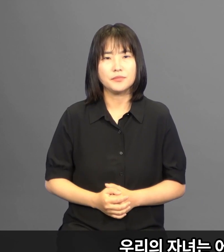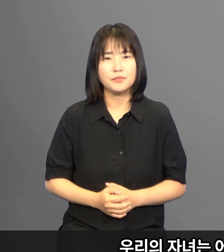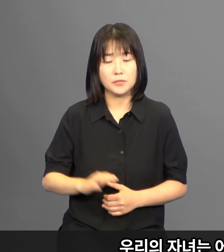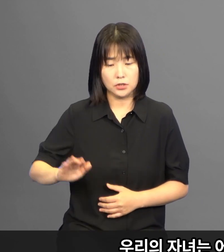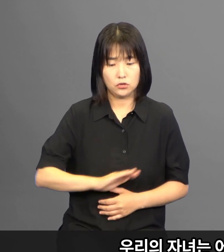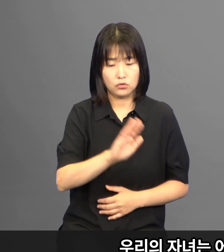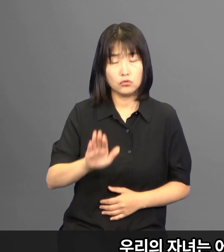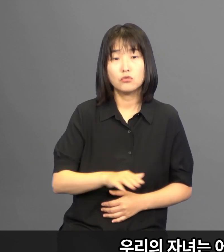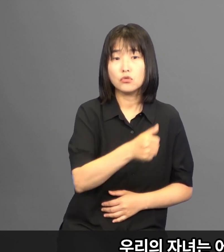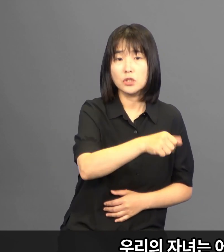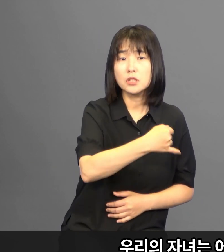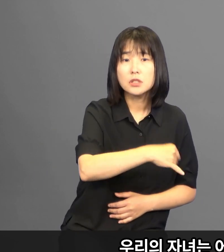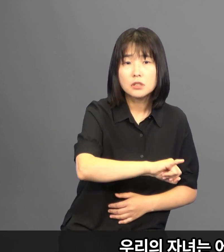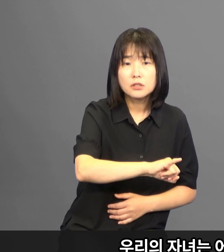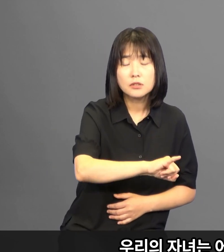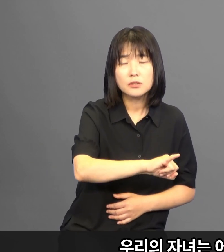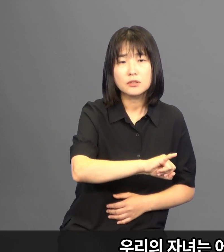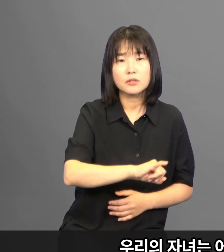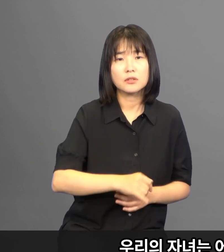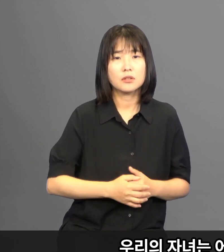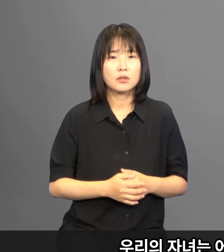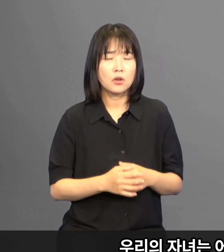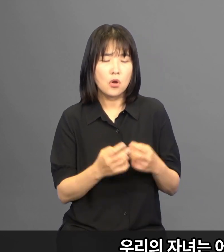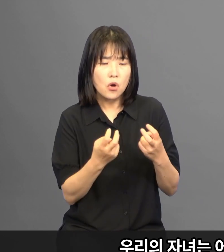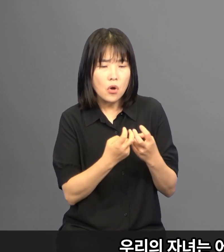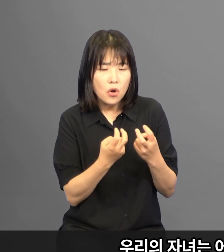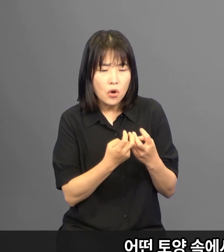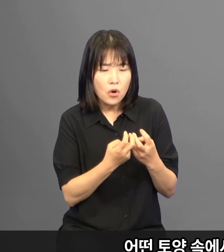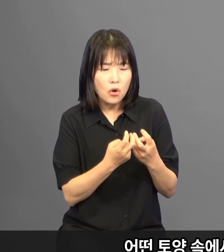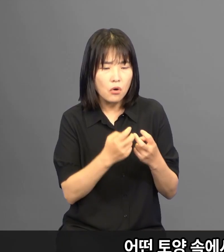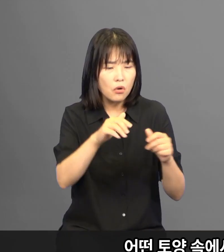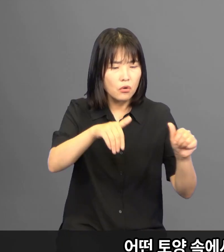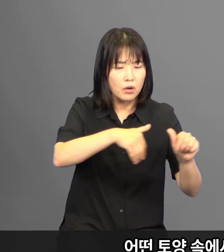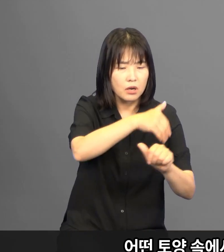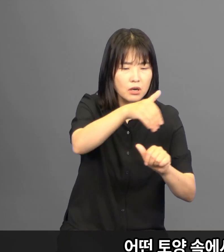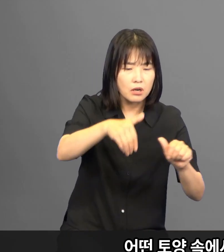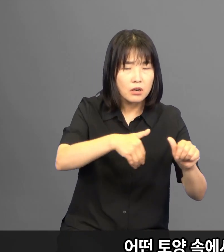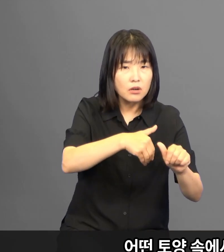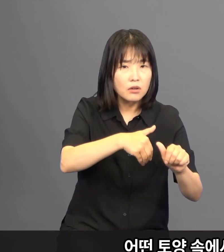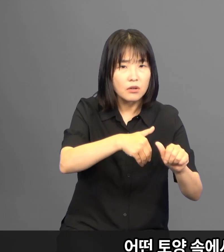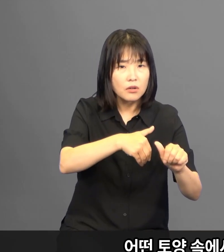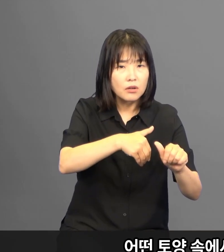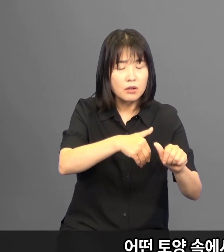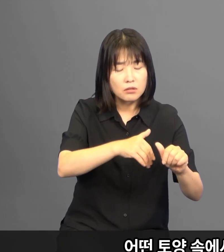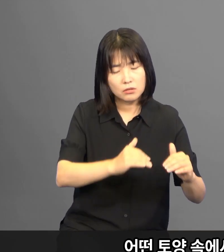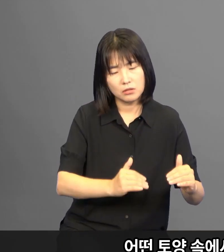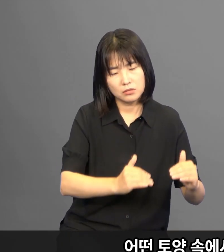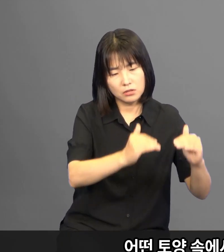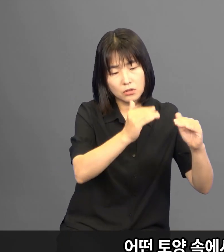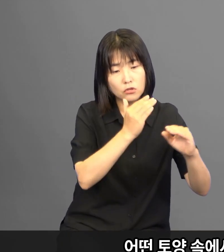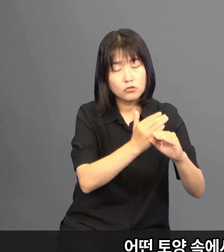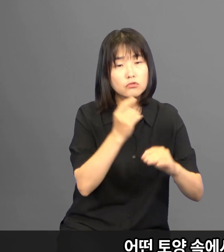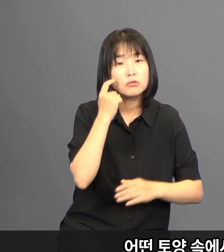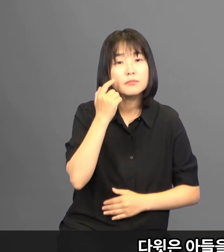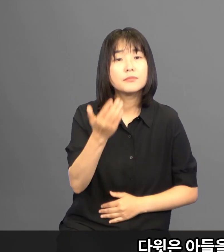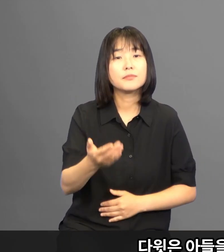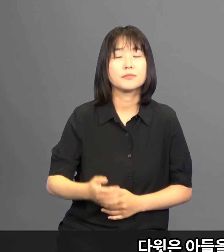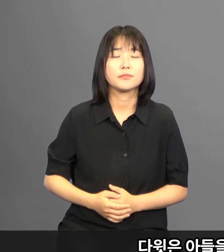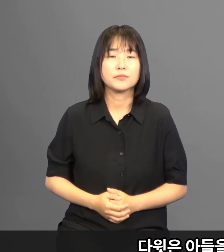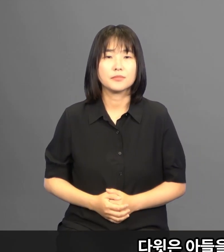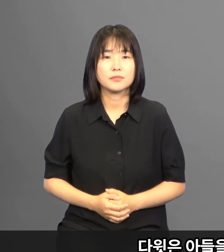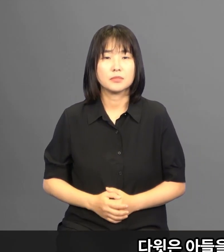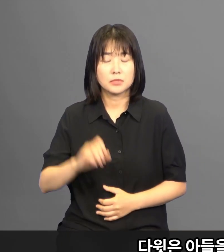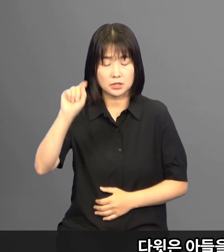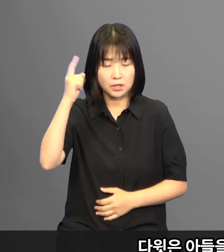자녀는 어떻게, 어떤 환경 속에서, 어떤 토양 속에서 자라나고 있습니까? 다윗은